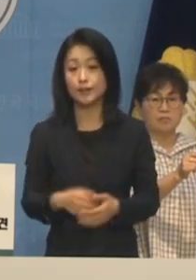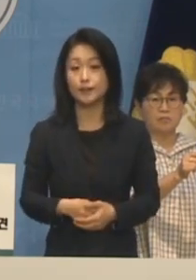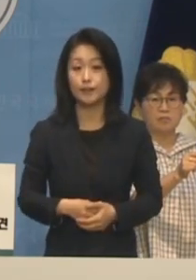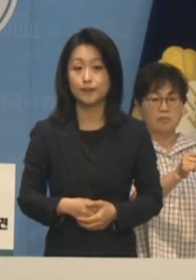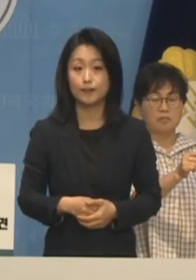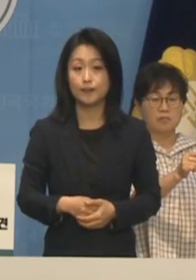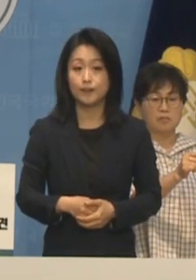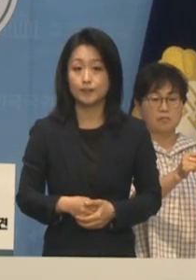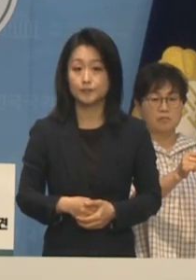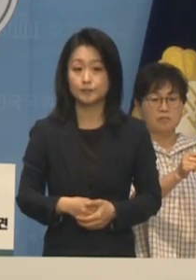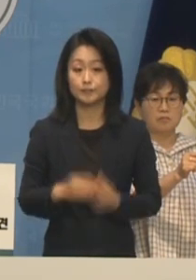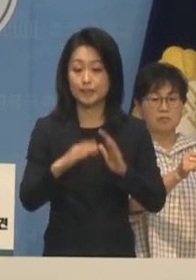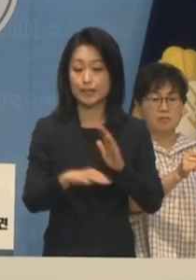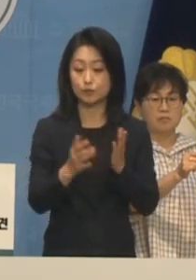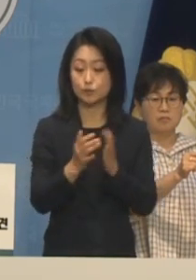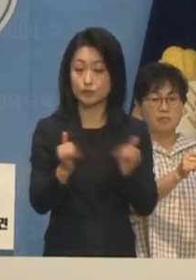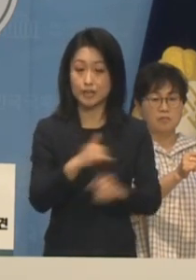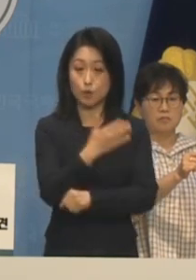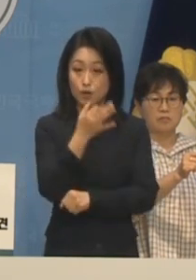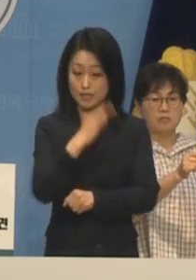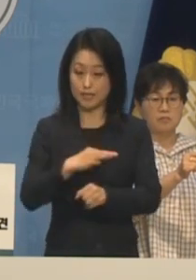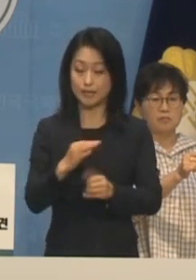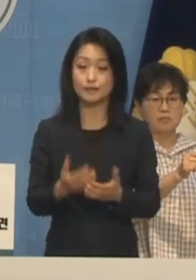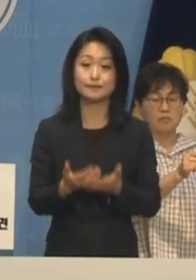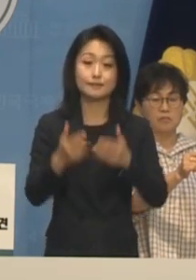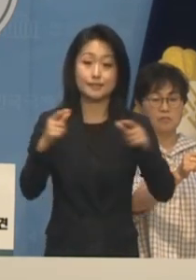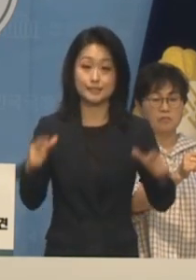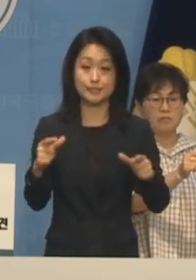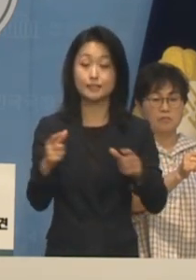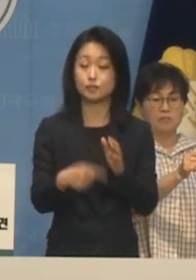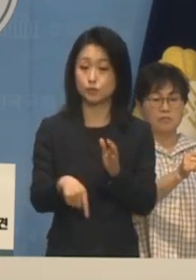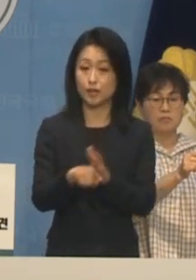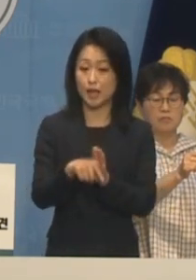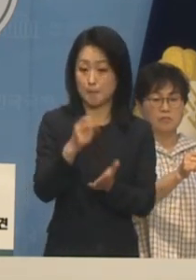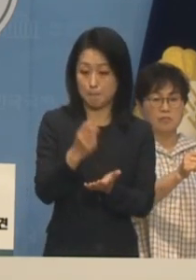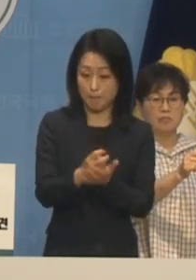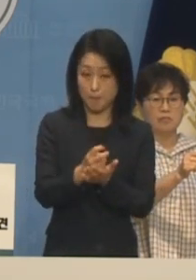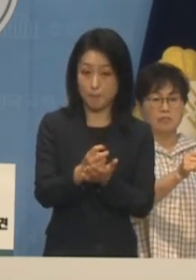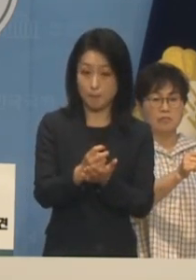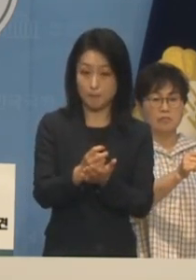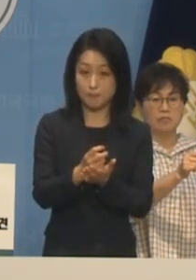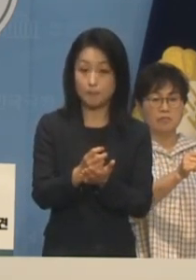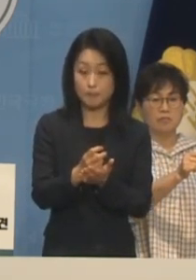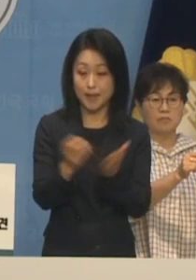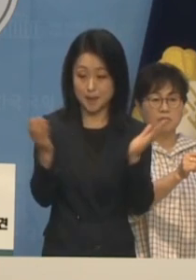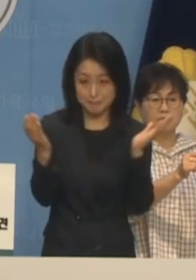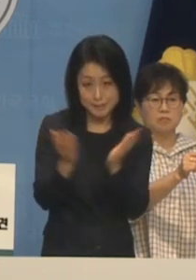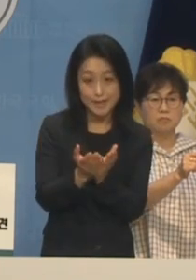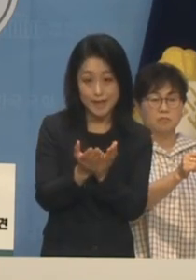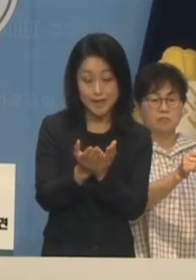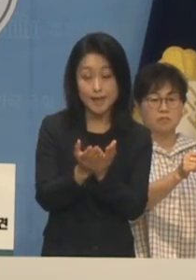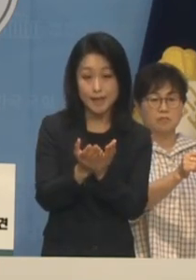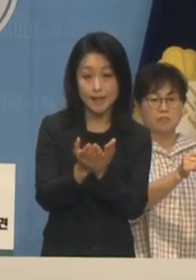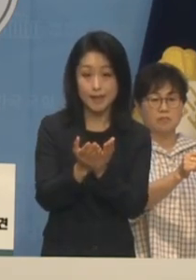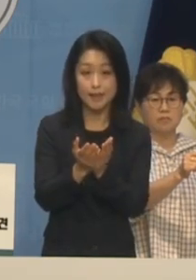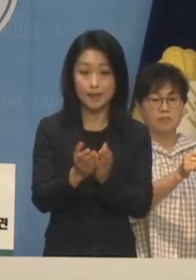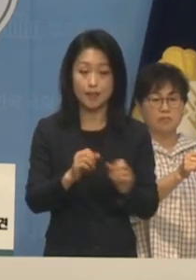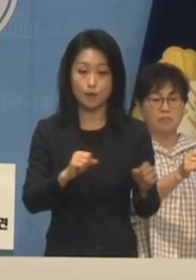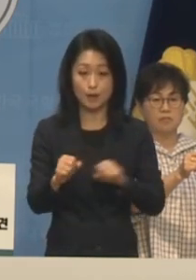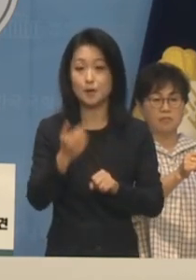포함시켰습니다. 가사노동자 권익 증진이라는 법 본연의 취지를 더욱 살릴 수 있을 것으로